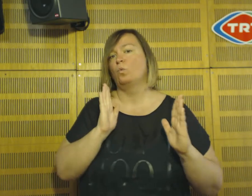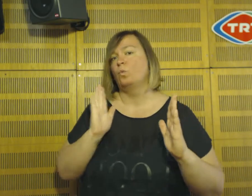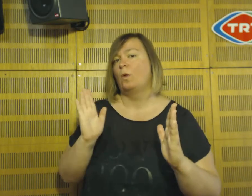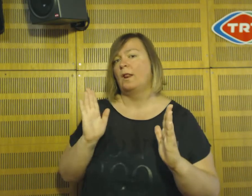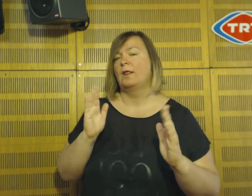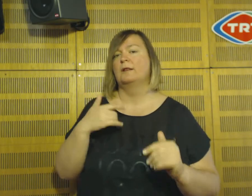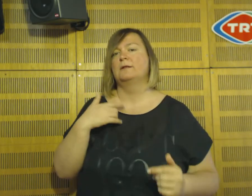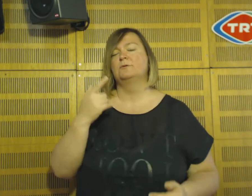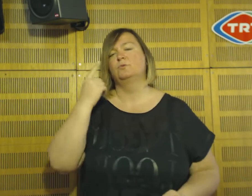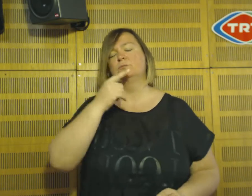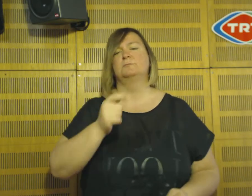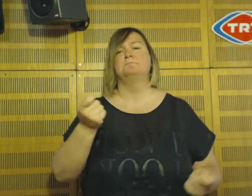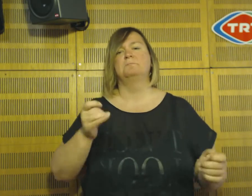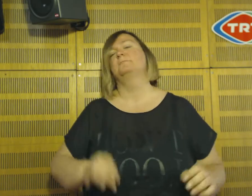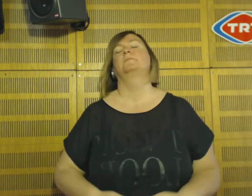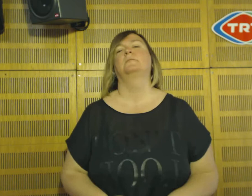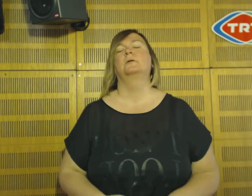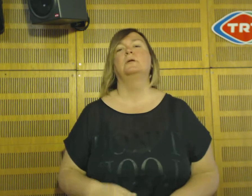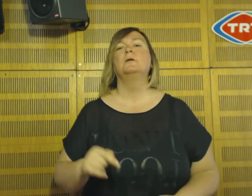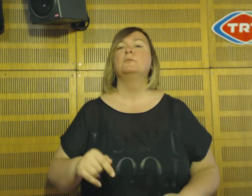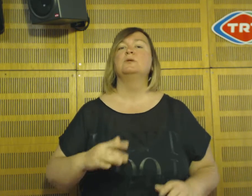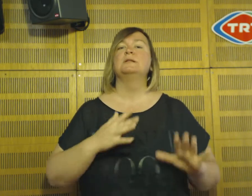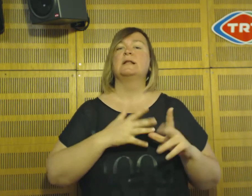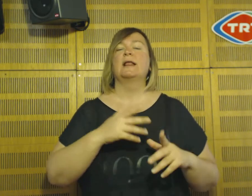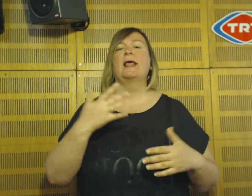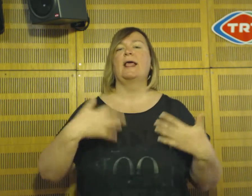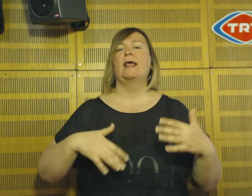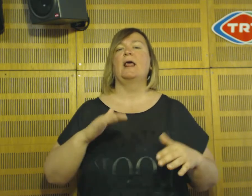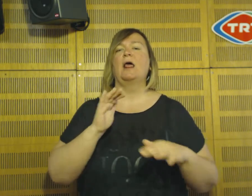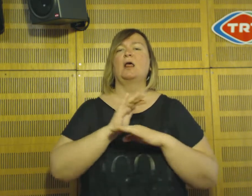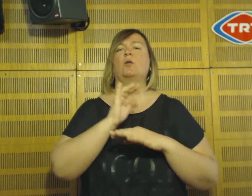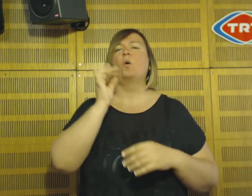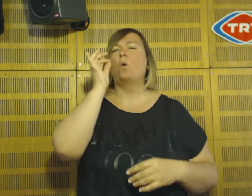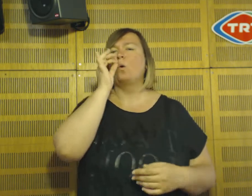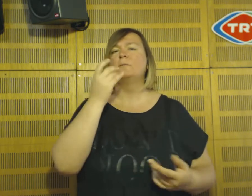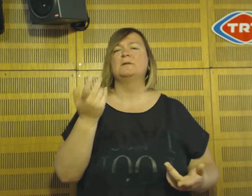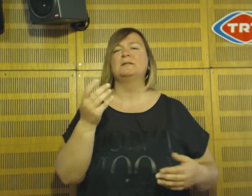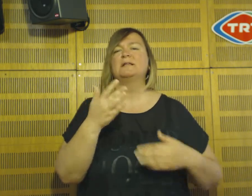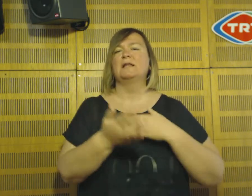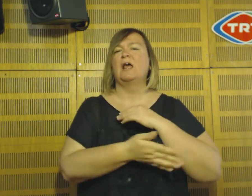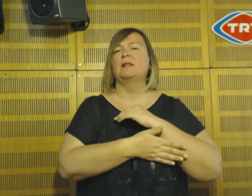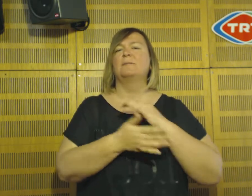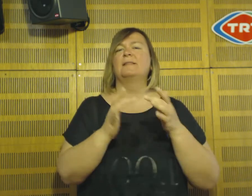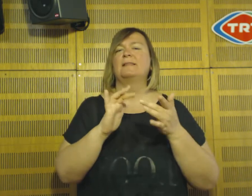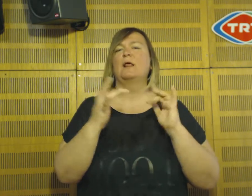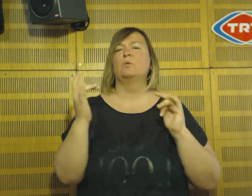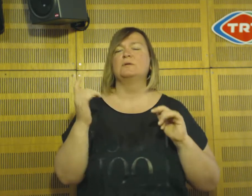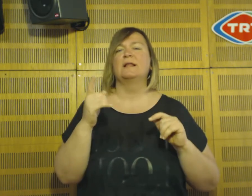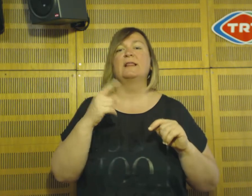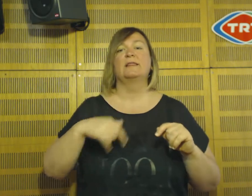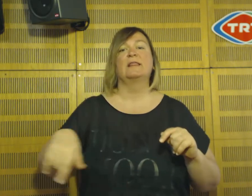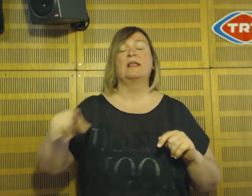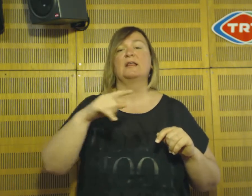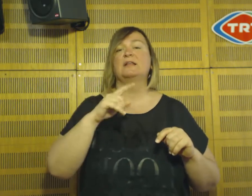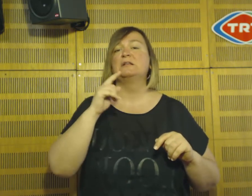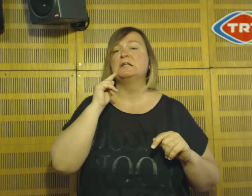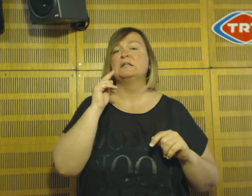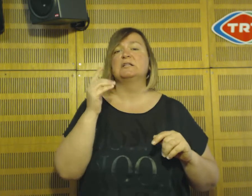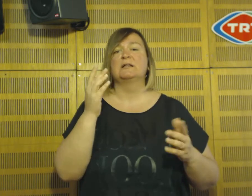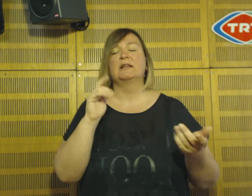daha ziyade. Bu sırada engellilerin hayatını kolaylaştırmak için yardımcı teknoloji, diğer kişilerin tutumlarını değiştirmek için